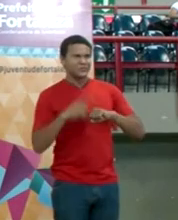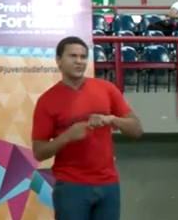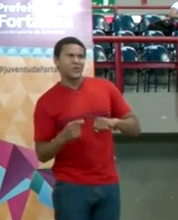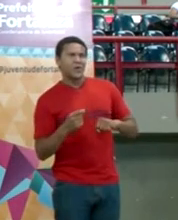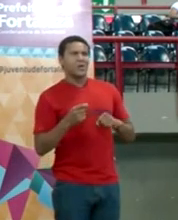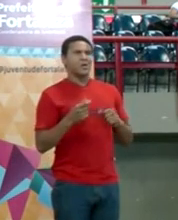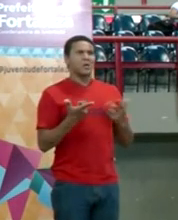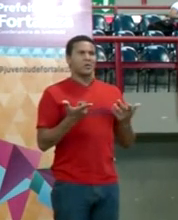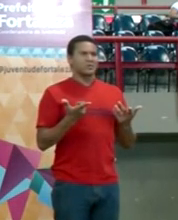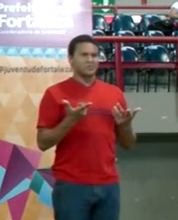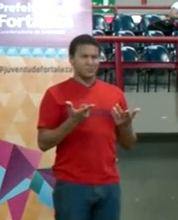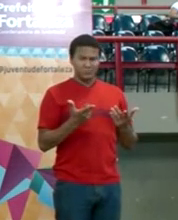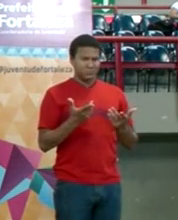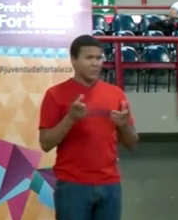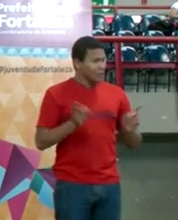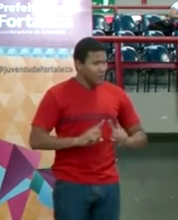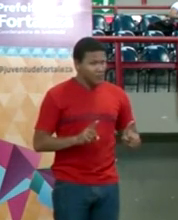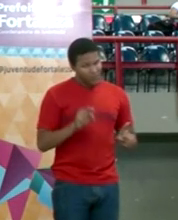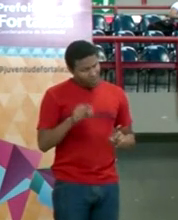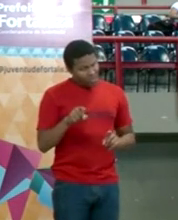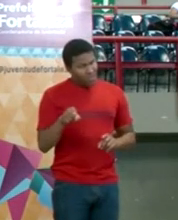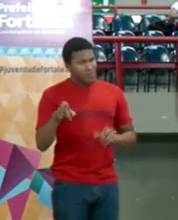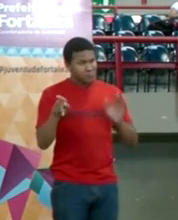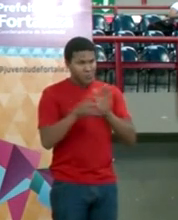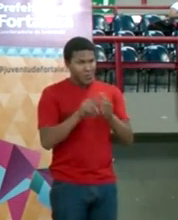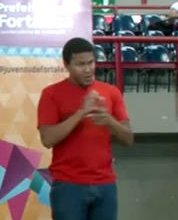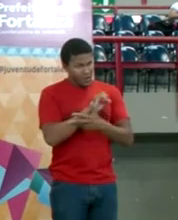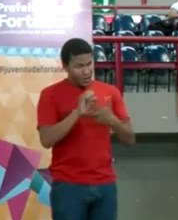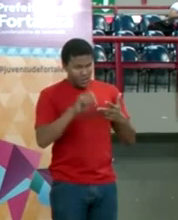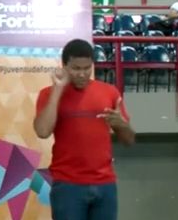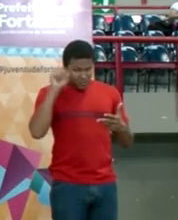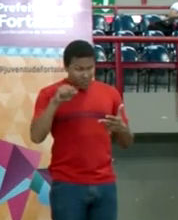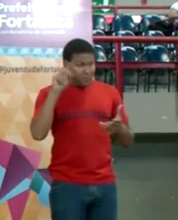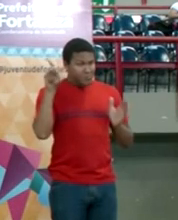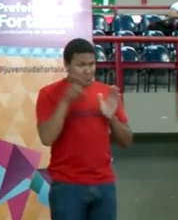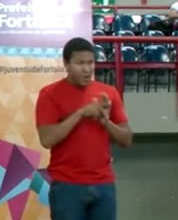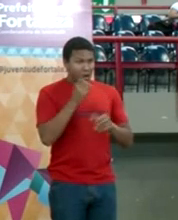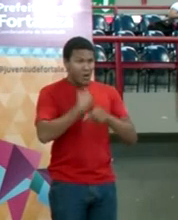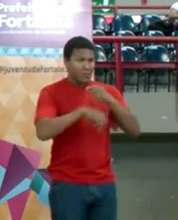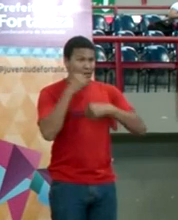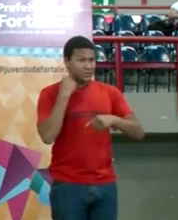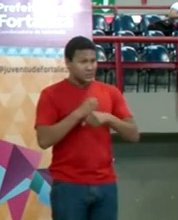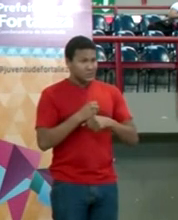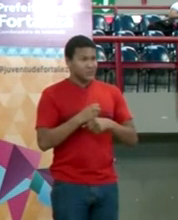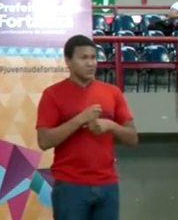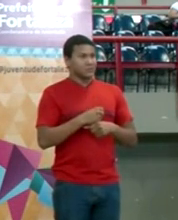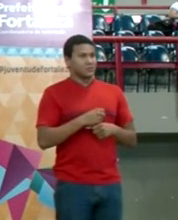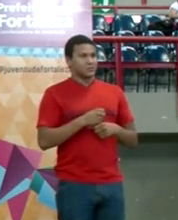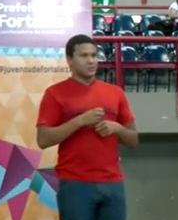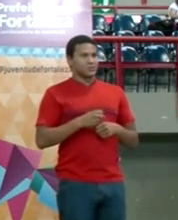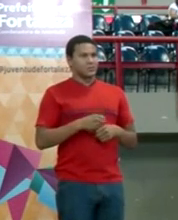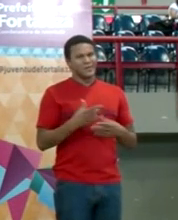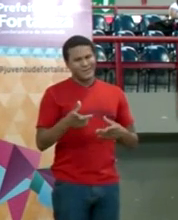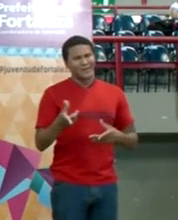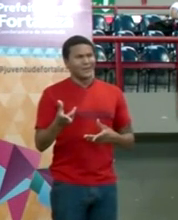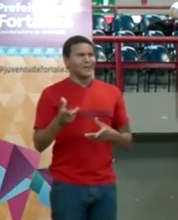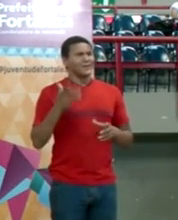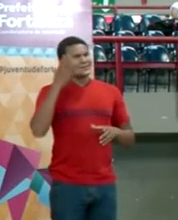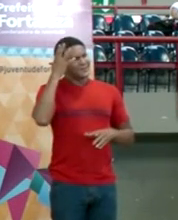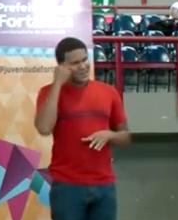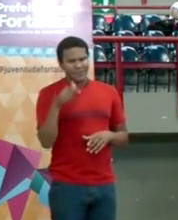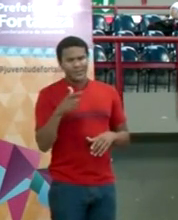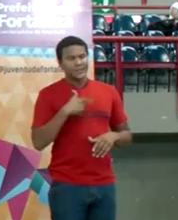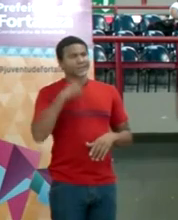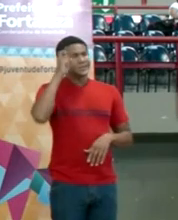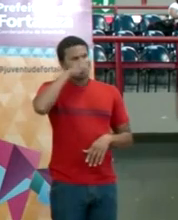Unifor, de uma prova da FUVEST. Essa questão foi retirada da prova do Enem do ano passado. Embora dê trabalho, a gente